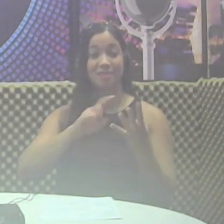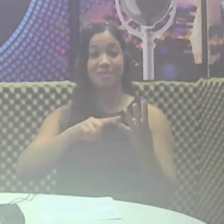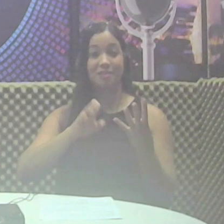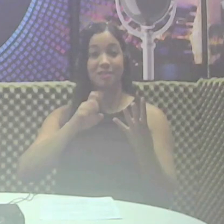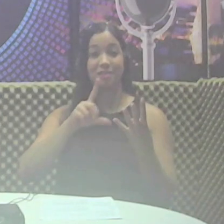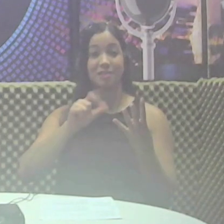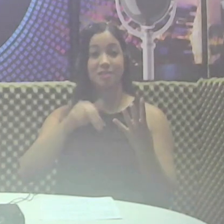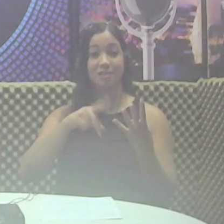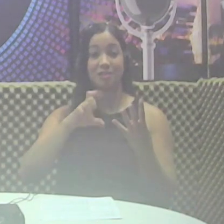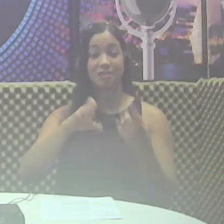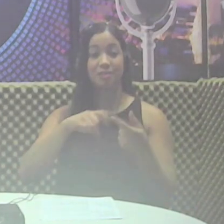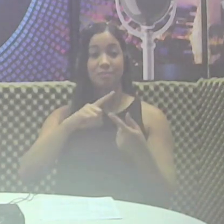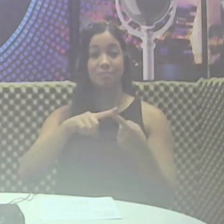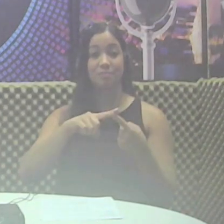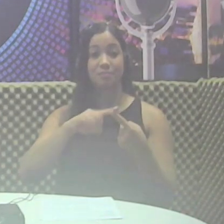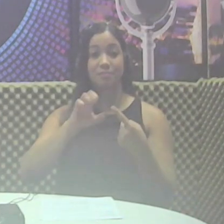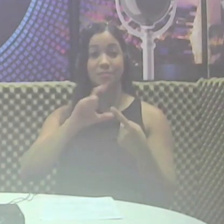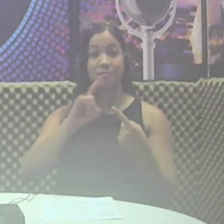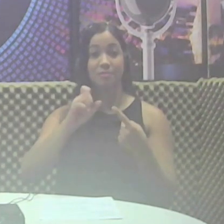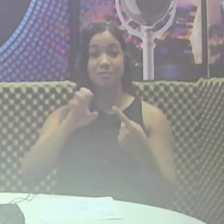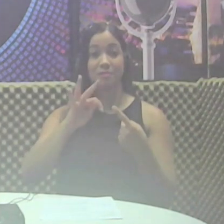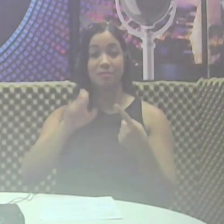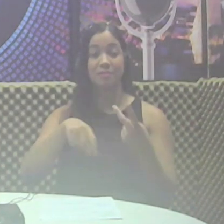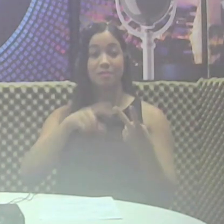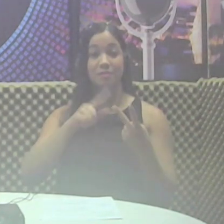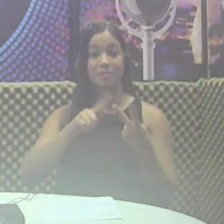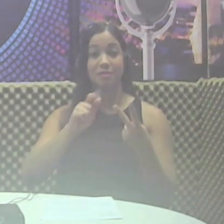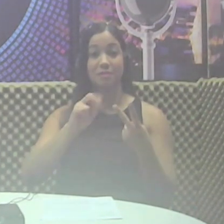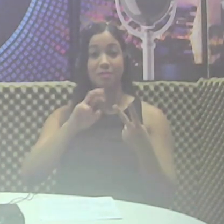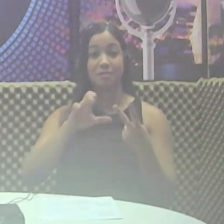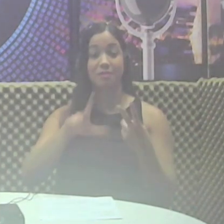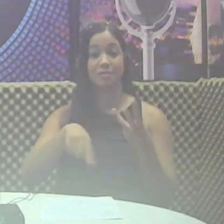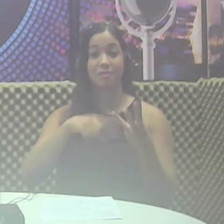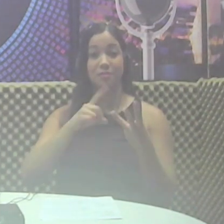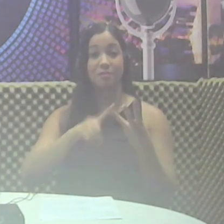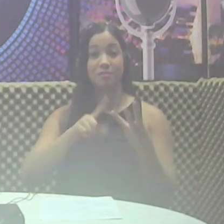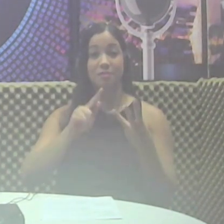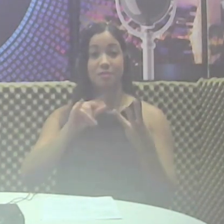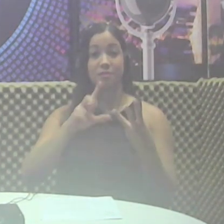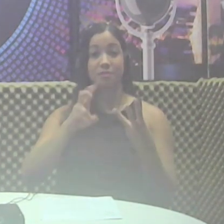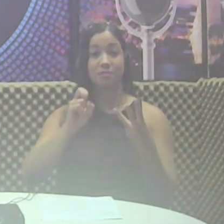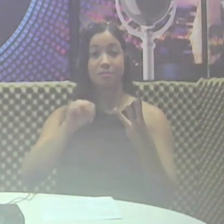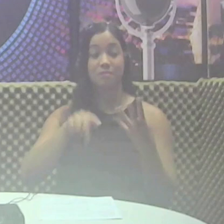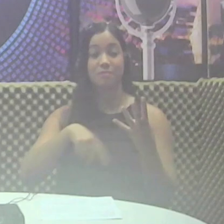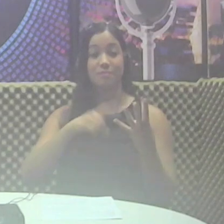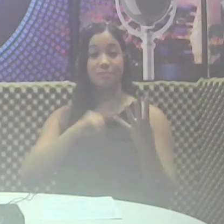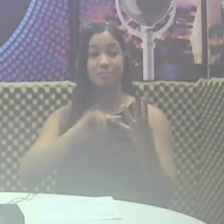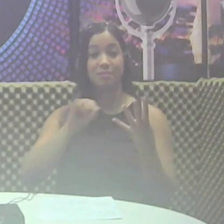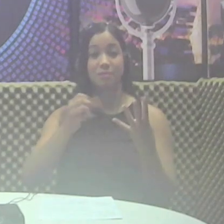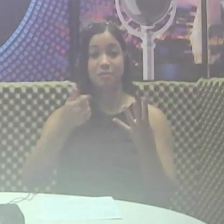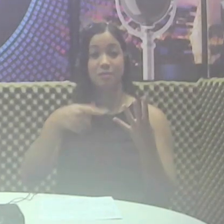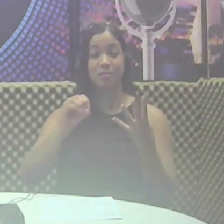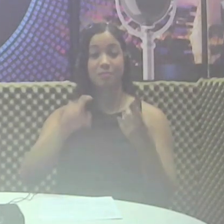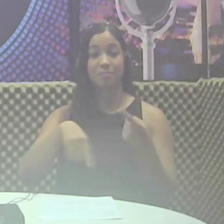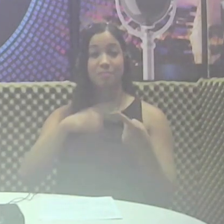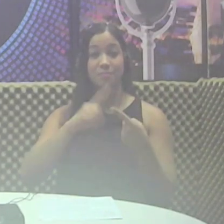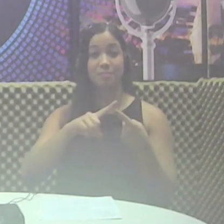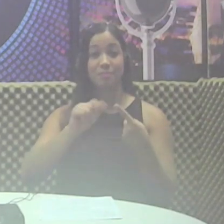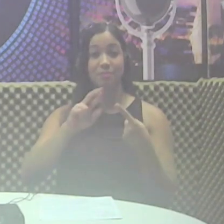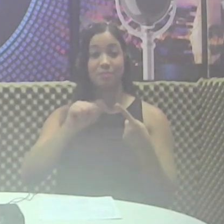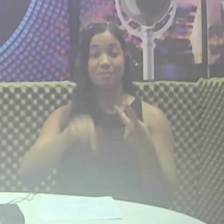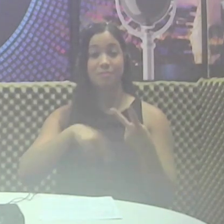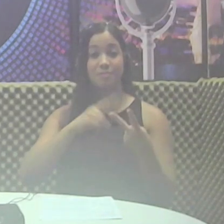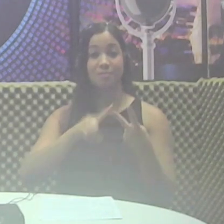Edilândia Araújo, Elisete Araújo, Gabriel Serafim, Gilvan Santos, João Paulo Olinda, Lara